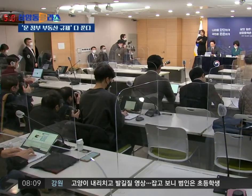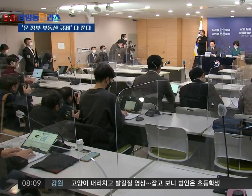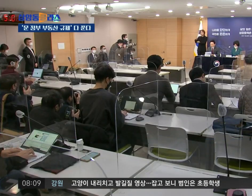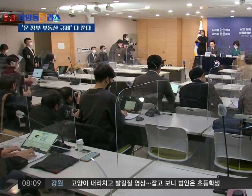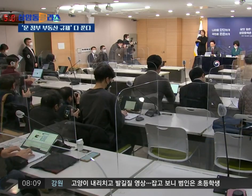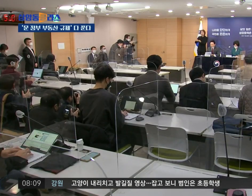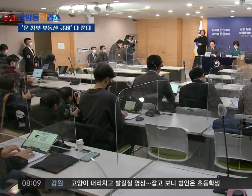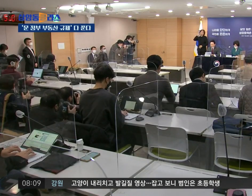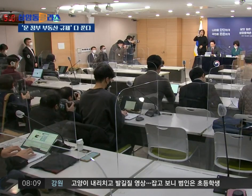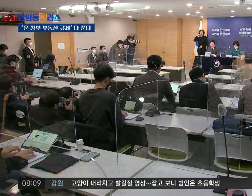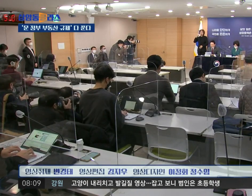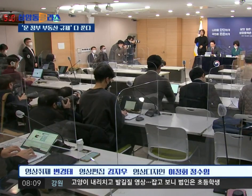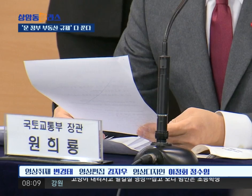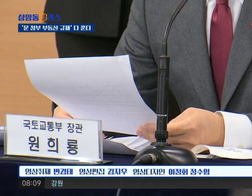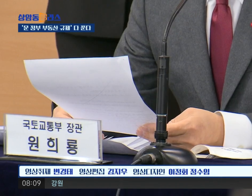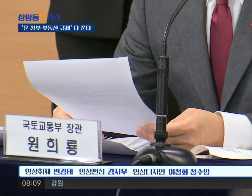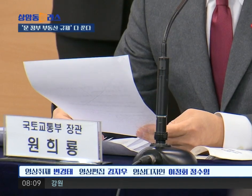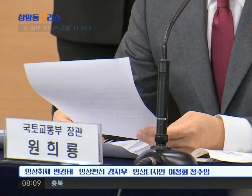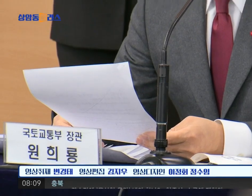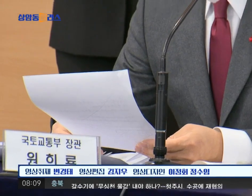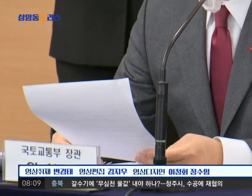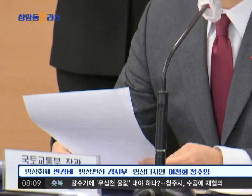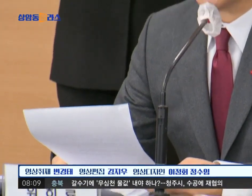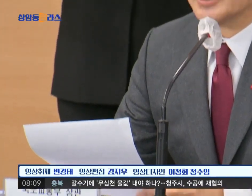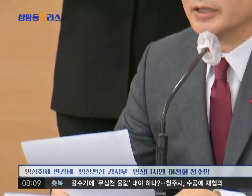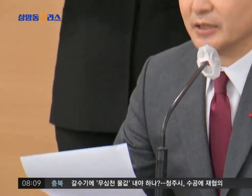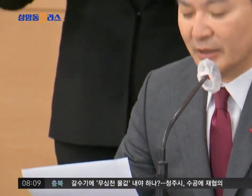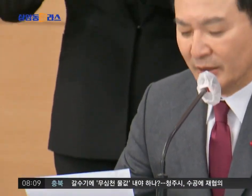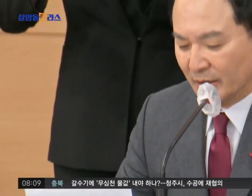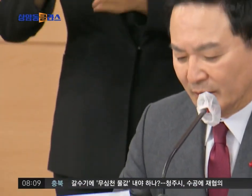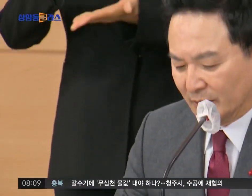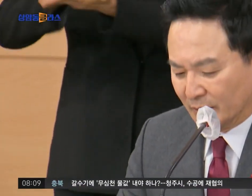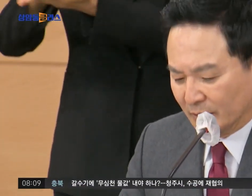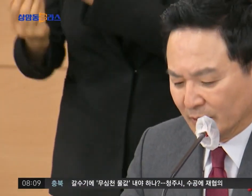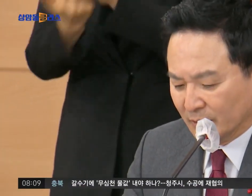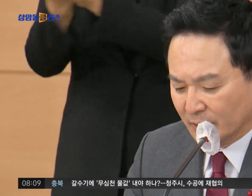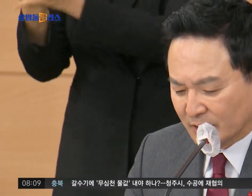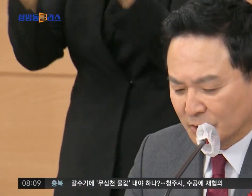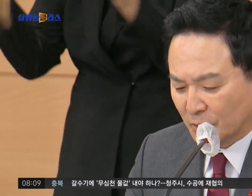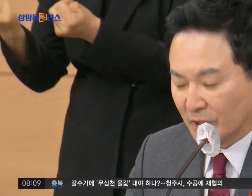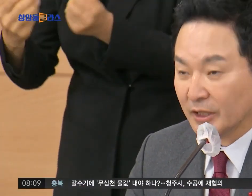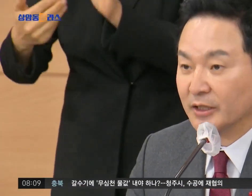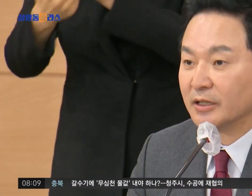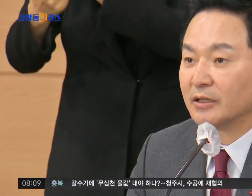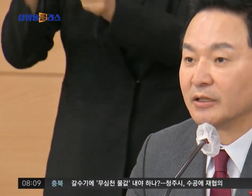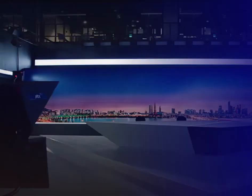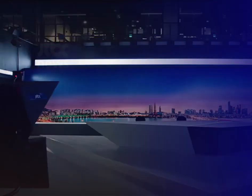이번 규제지역 해제는 내일부터 적용됩니다 JTBC 김민입니다